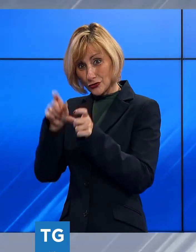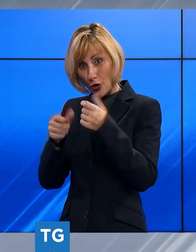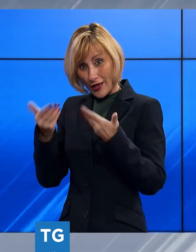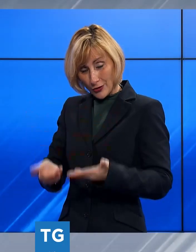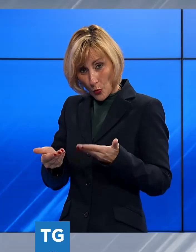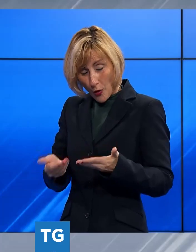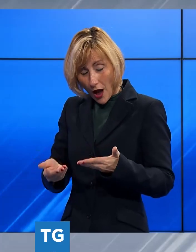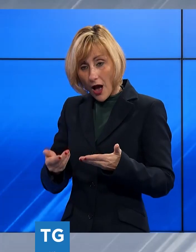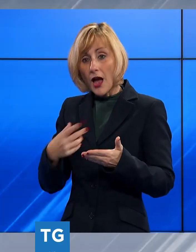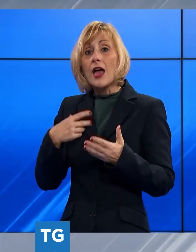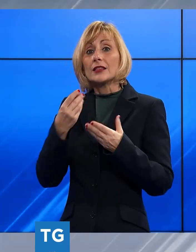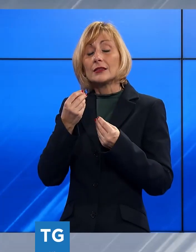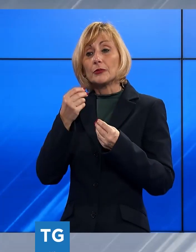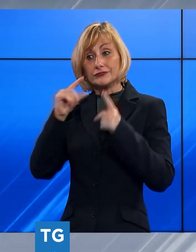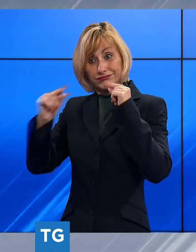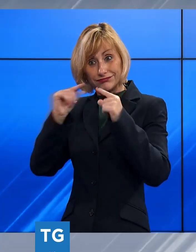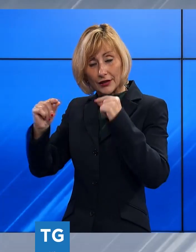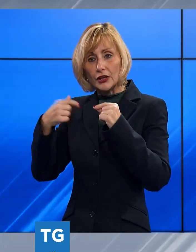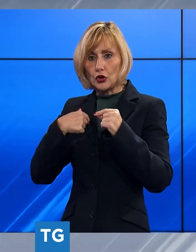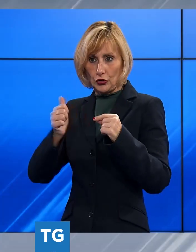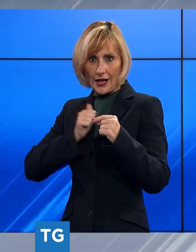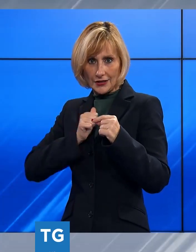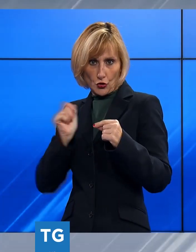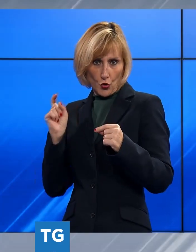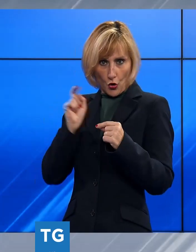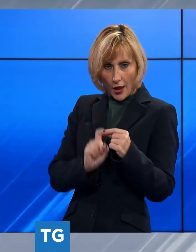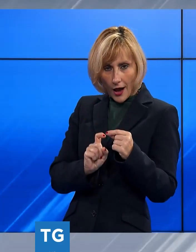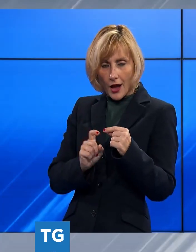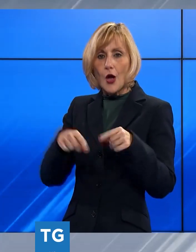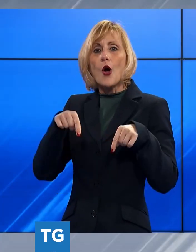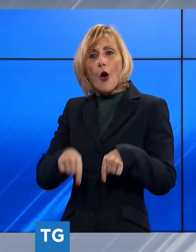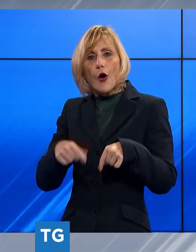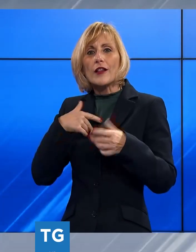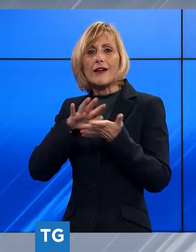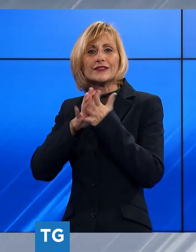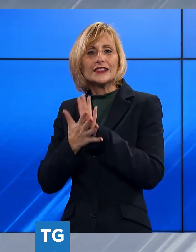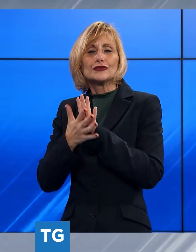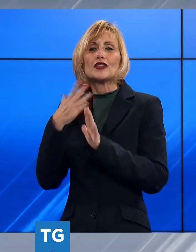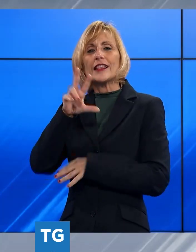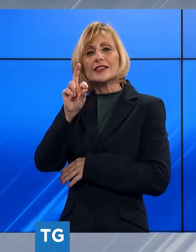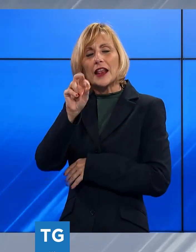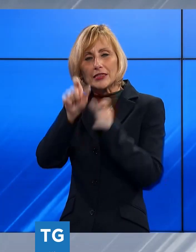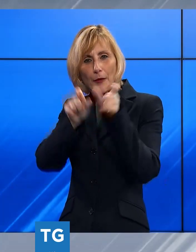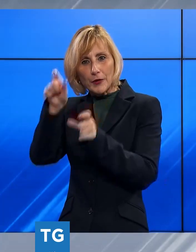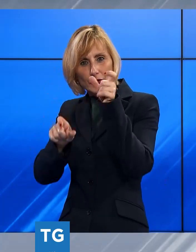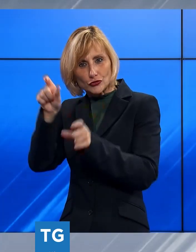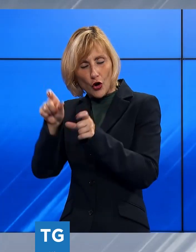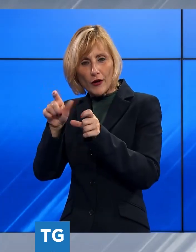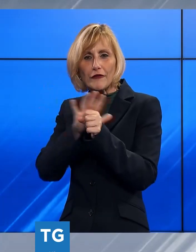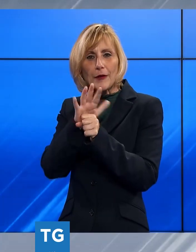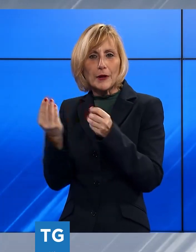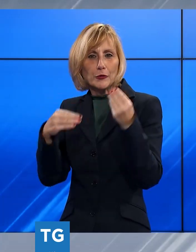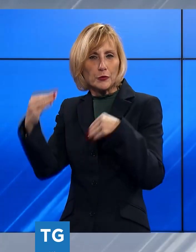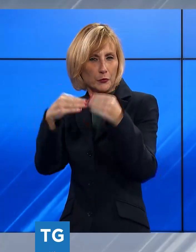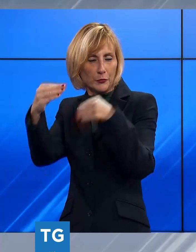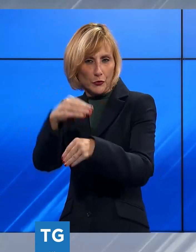da sole non conosco nessuno e adesso ci abbiamo un grande famiglia con 30 persone ci abbiamo nove